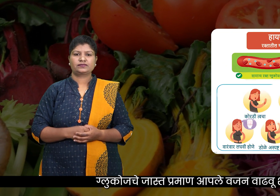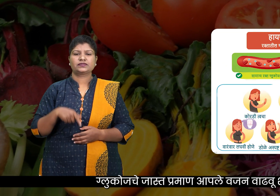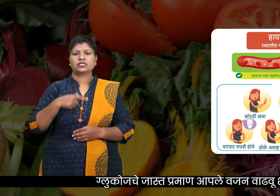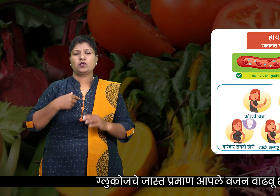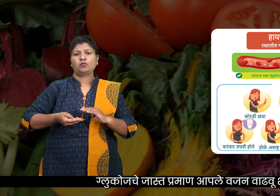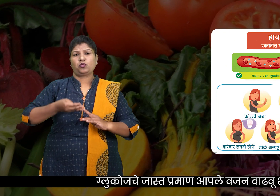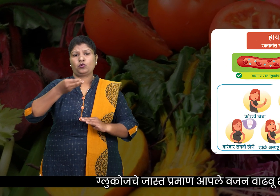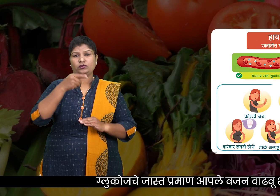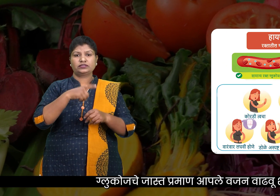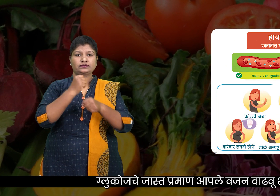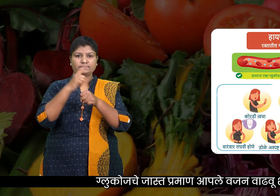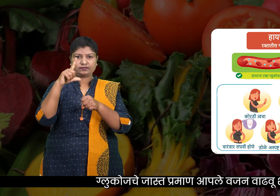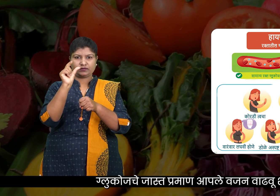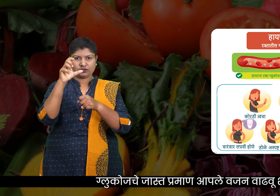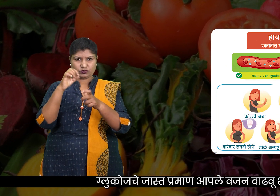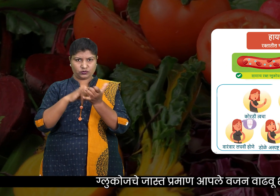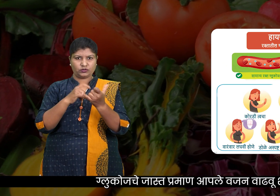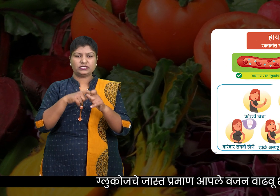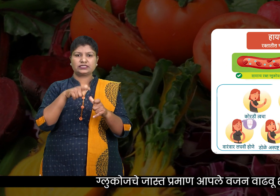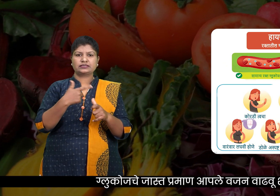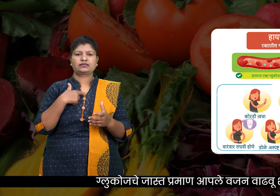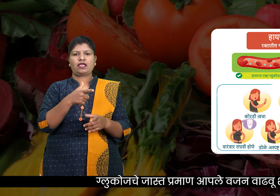ग्लुकोजचे जास्त प्रमाण आपले वजन वाढवू शकते.